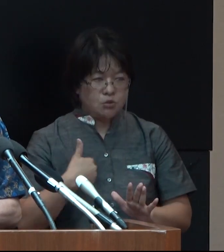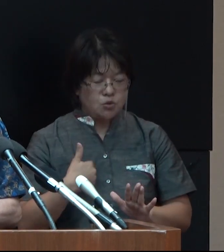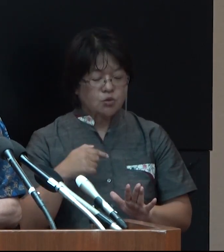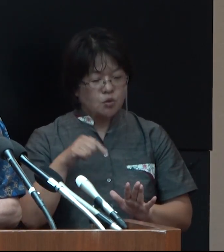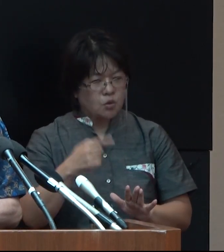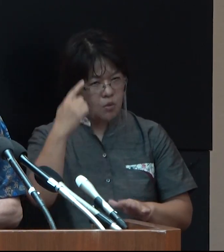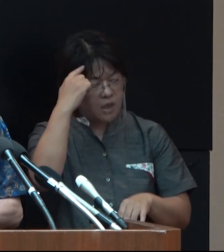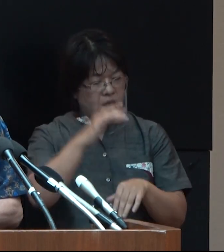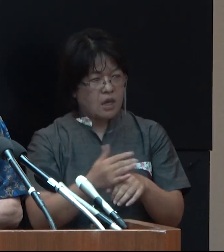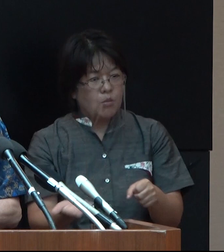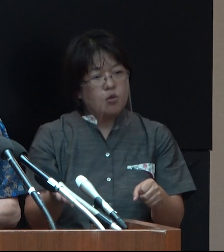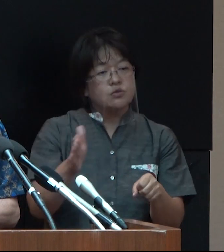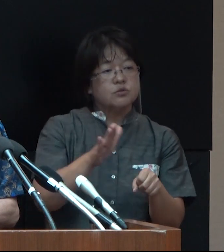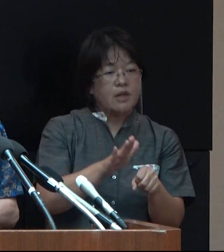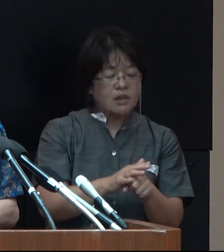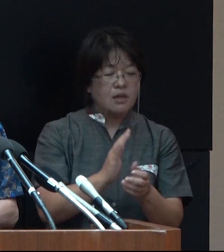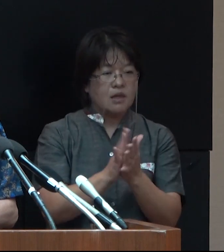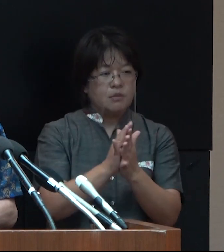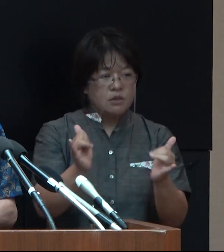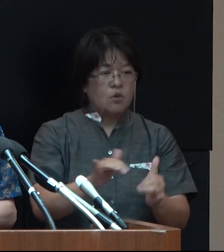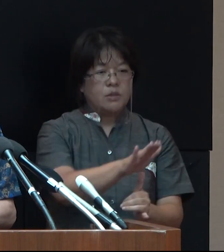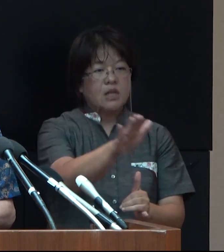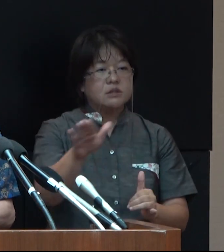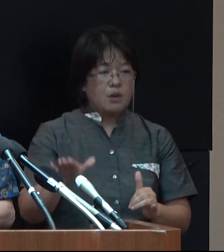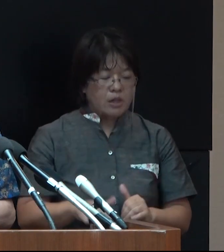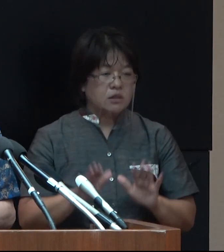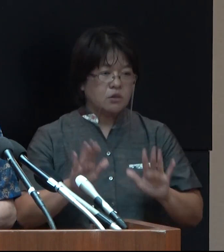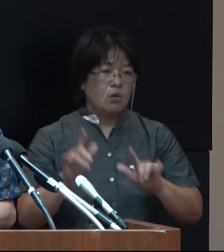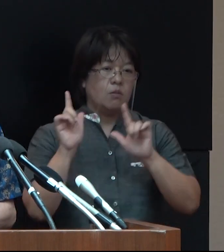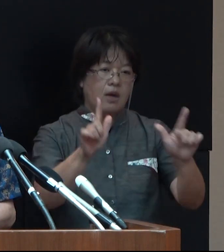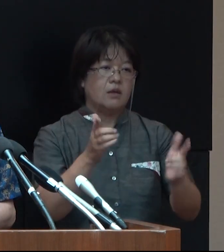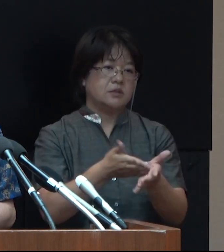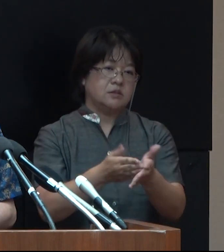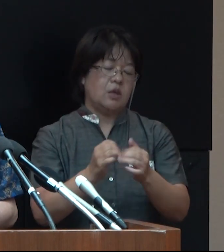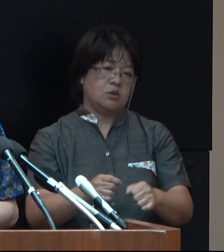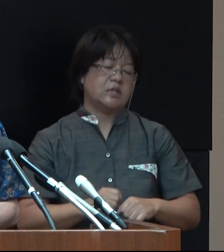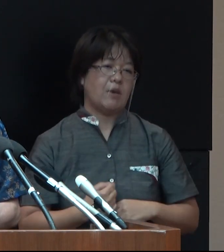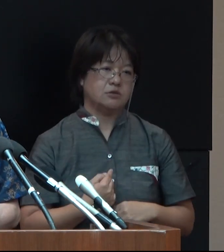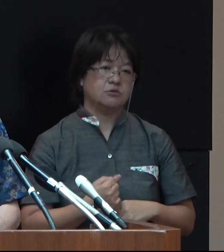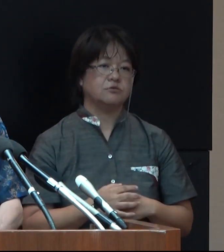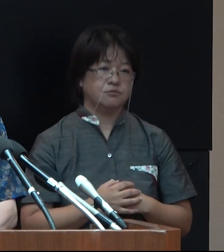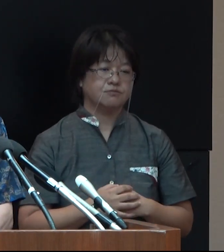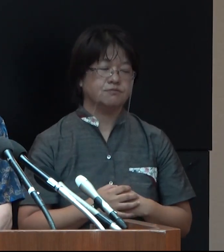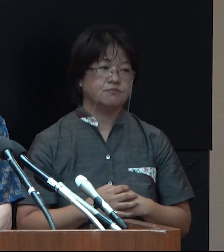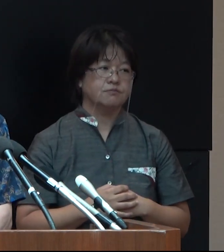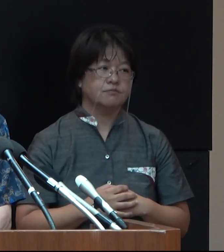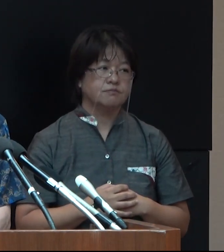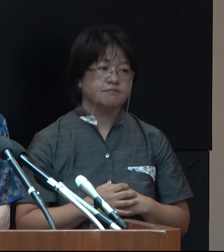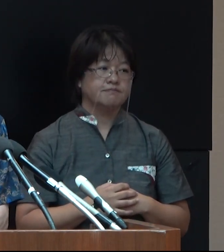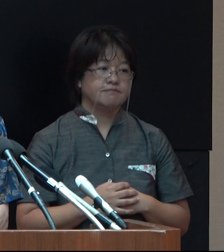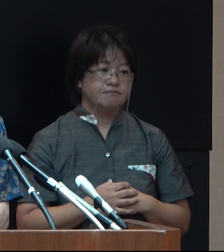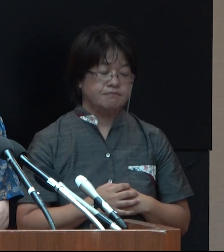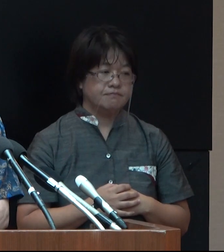て県民の皆さんにお話をさせていただいた次第です。